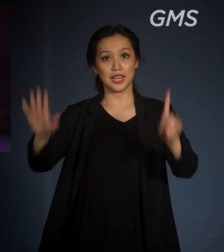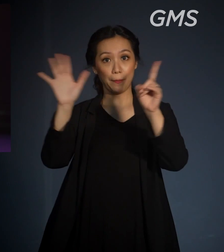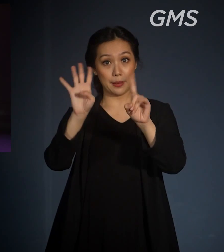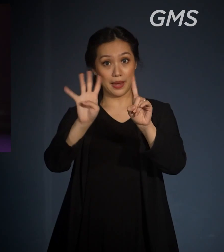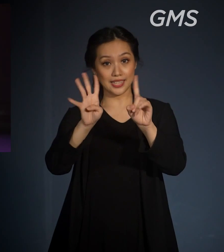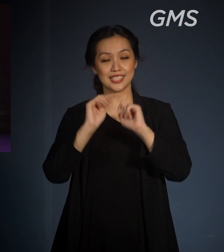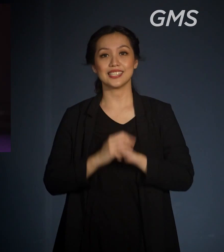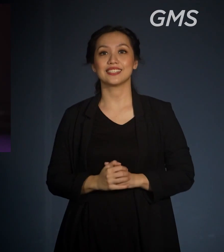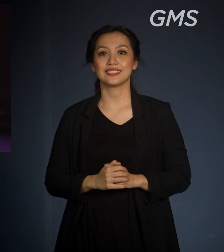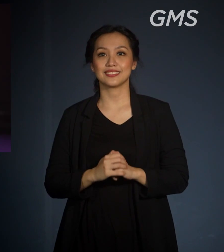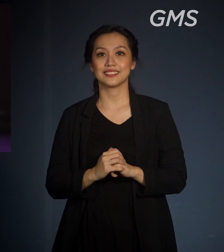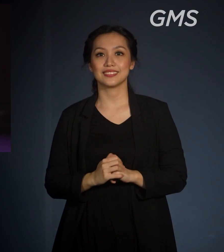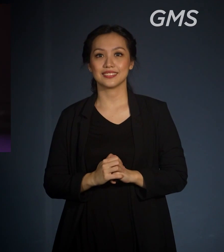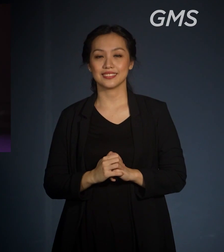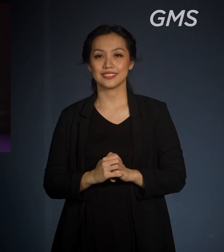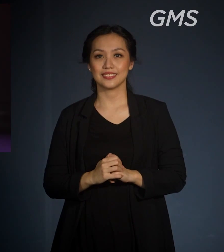Yohanes 14.